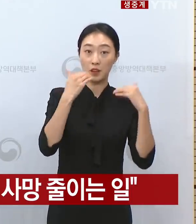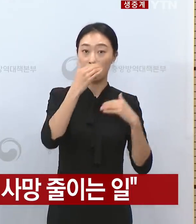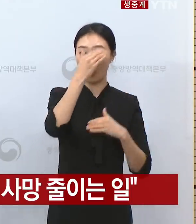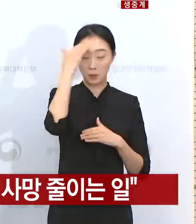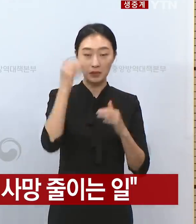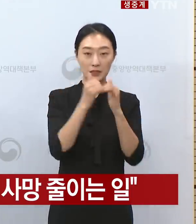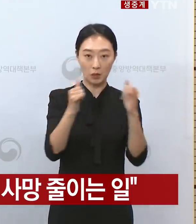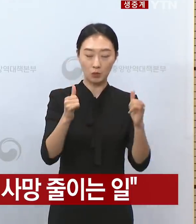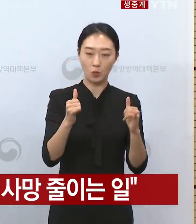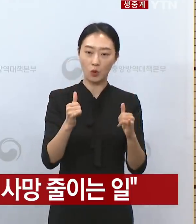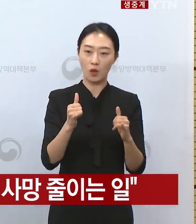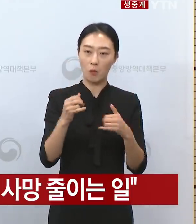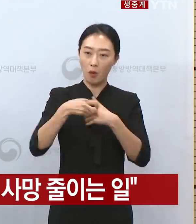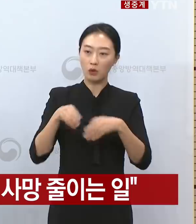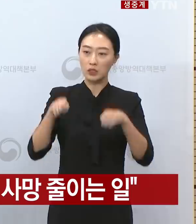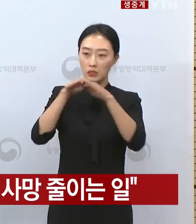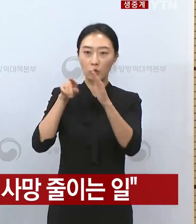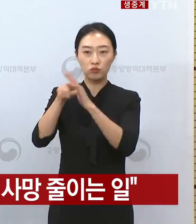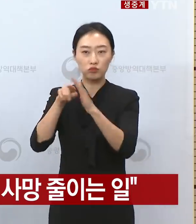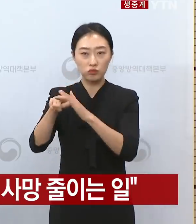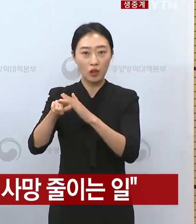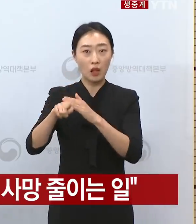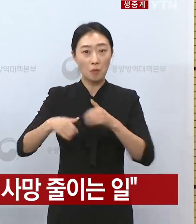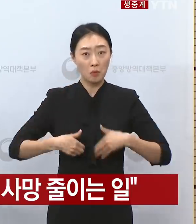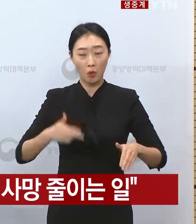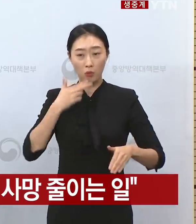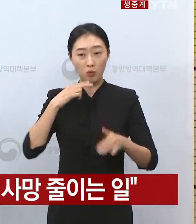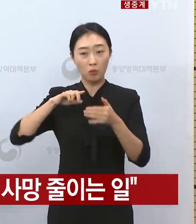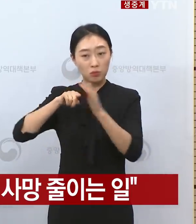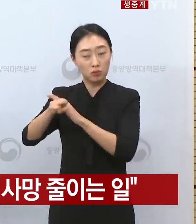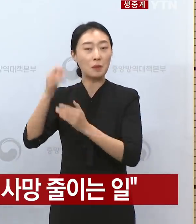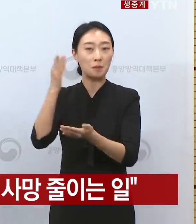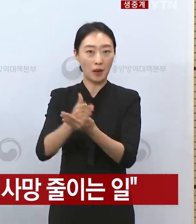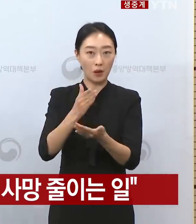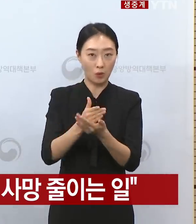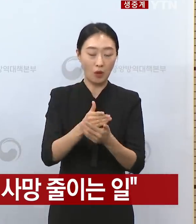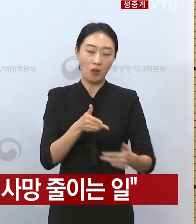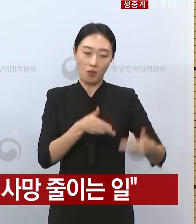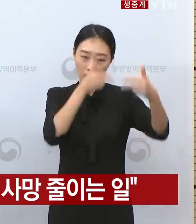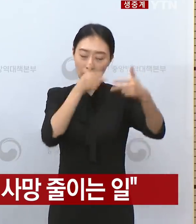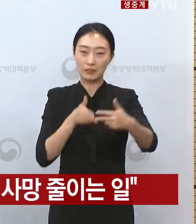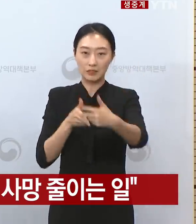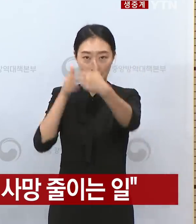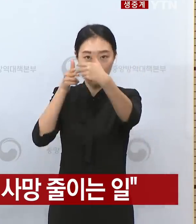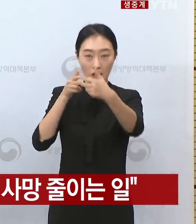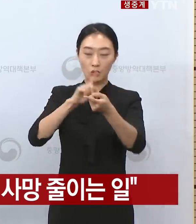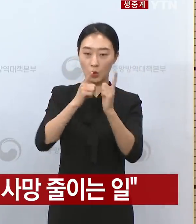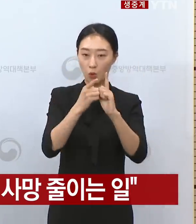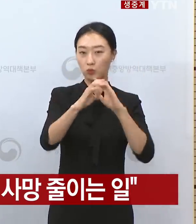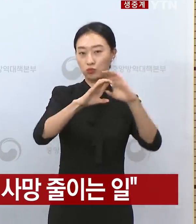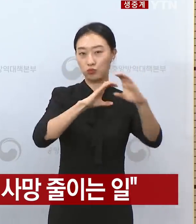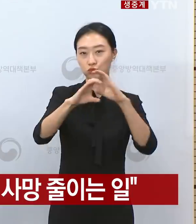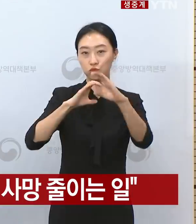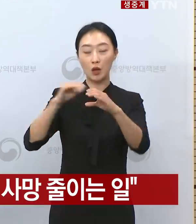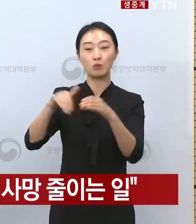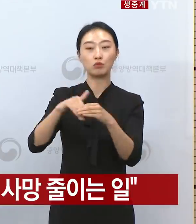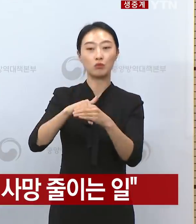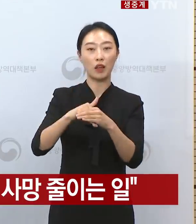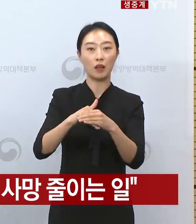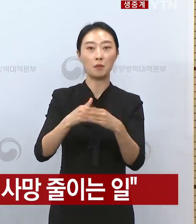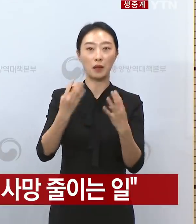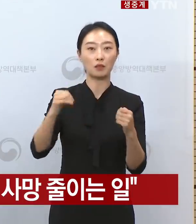불필요한 의료기관의 면회, 집단시설의 방문 등을 최소화하고 영상 등을 활용해 상호 소통하는 문화를 정착시키는